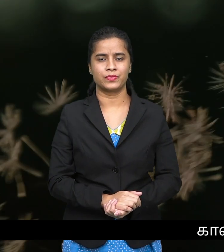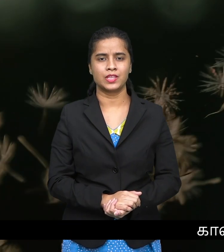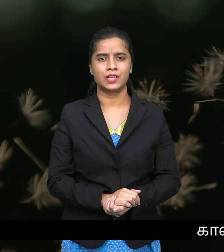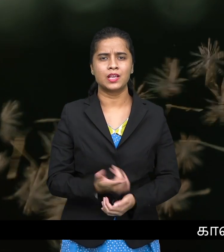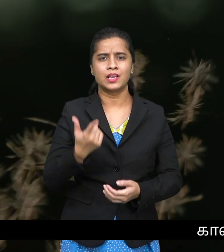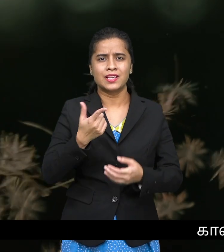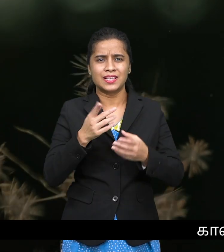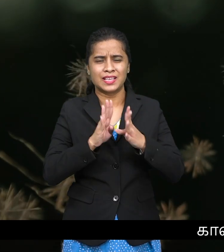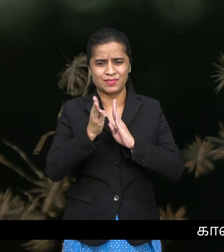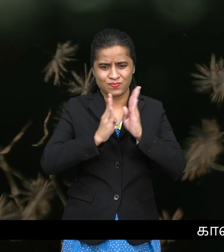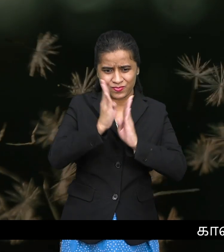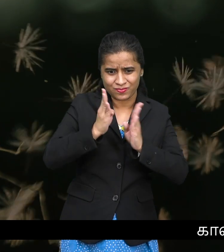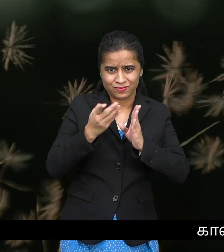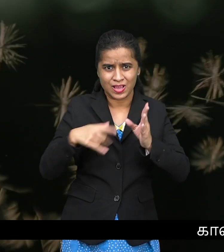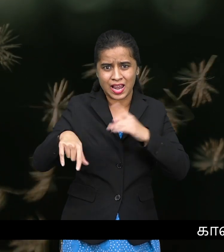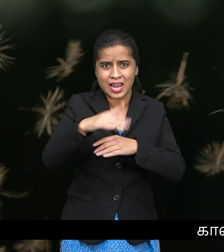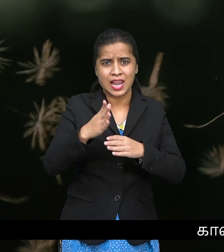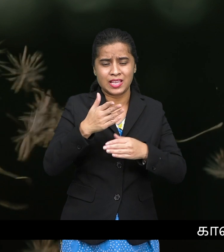கால்ட்ரோப்ஸ்,